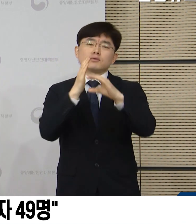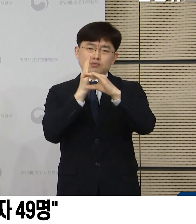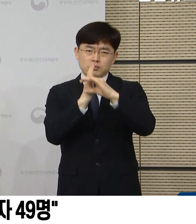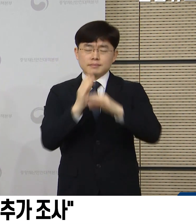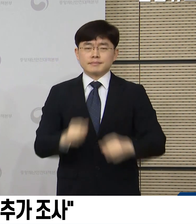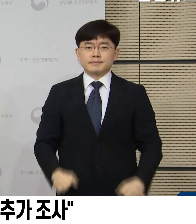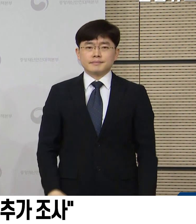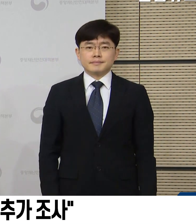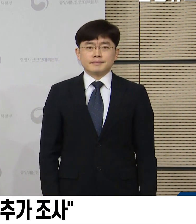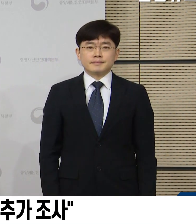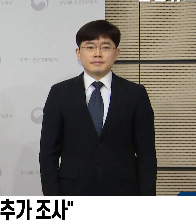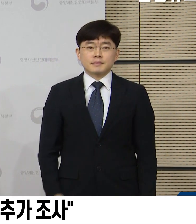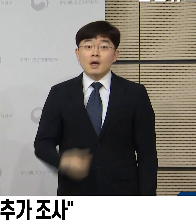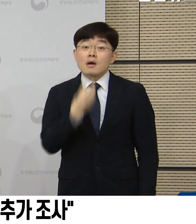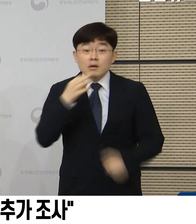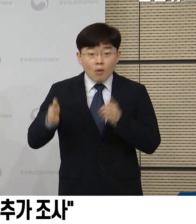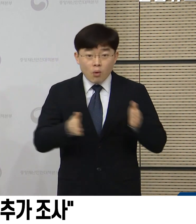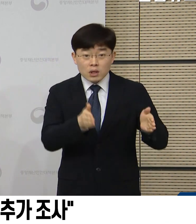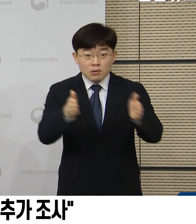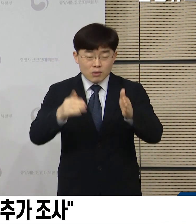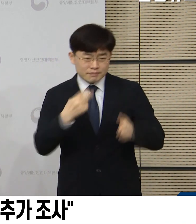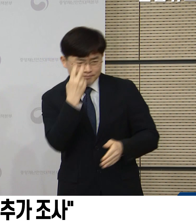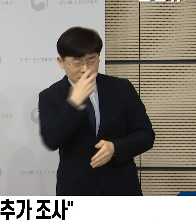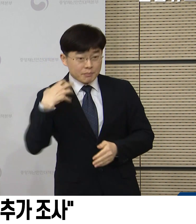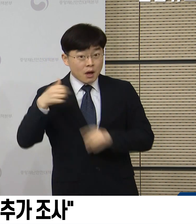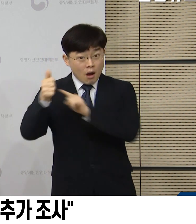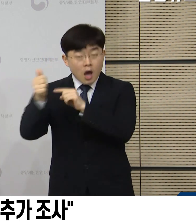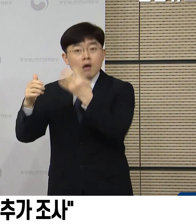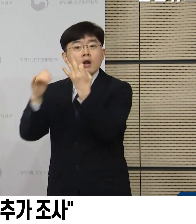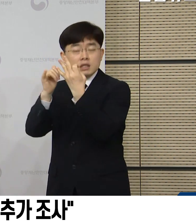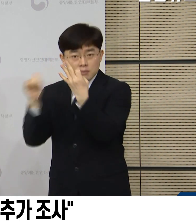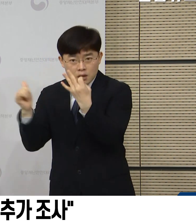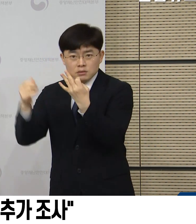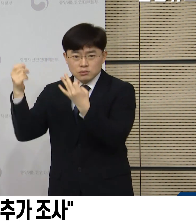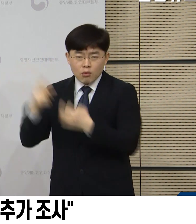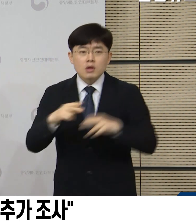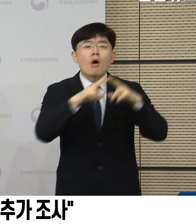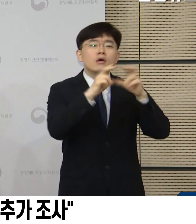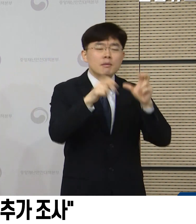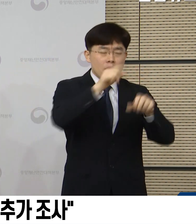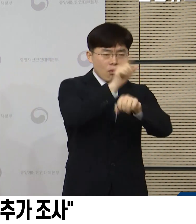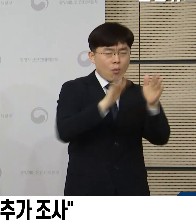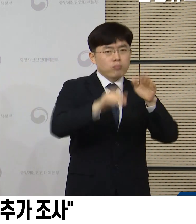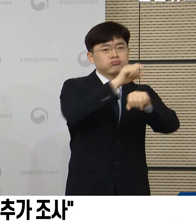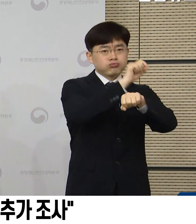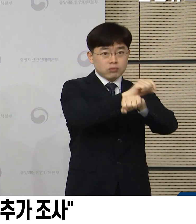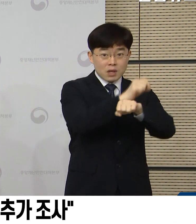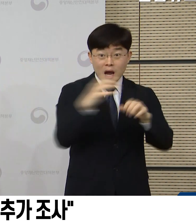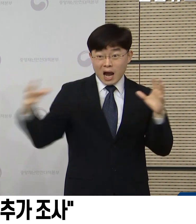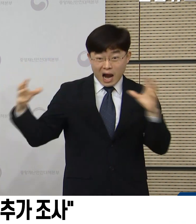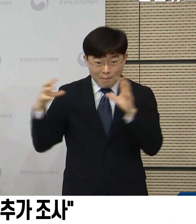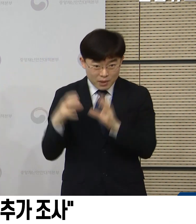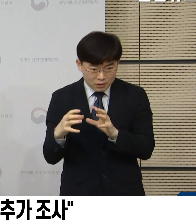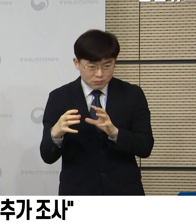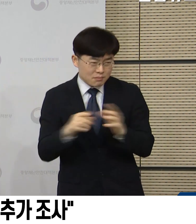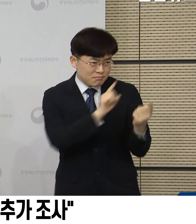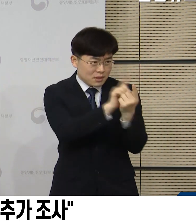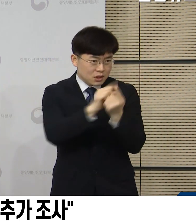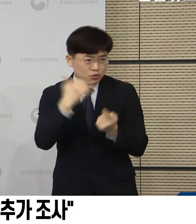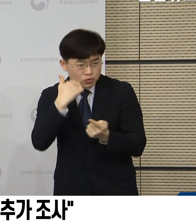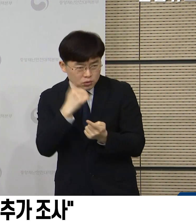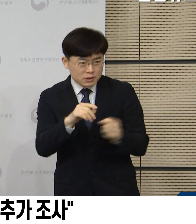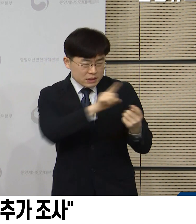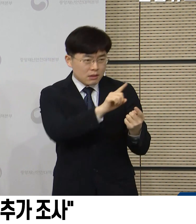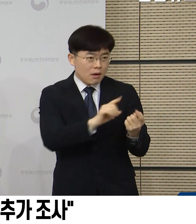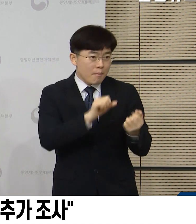있습니다. 경기도 역학조사반 14명과 성남시 공무원들이 합동 역학조사반을